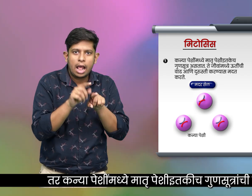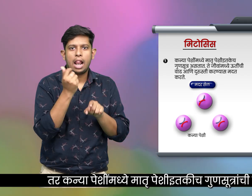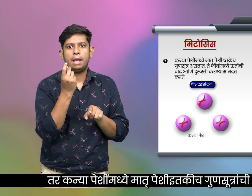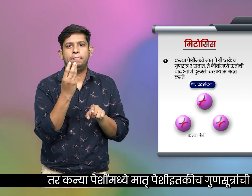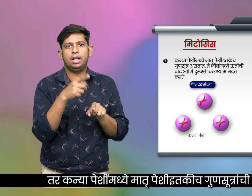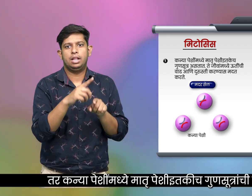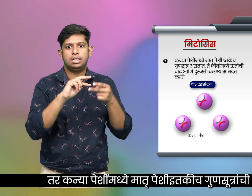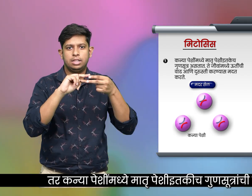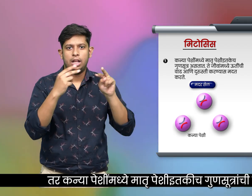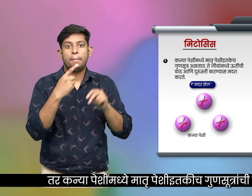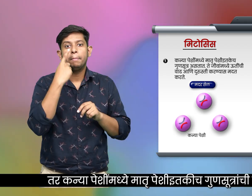असते.